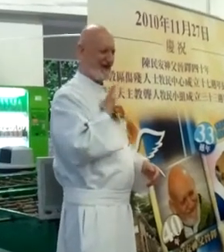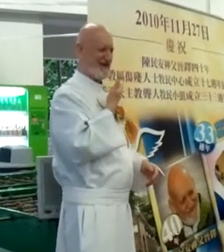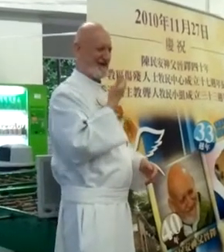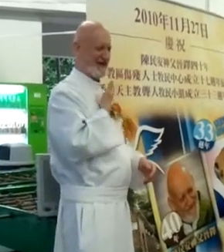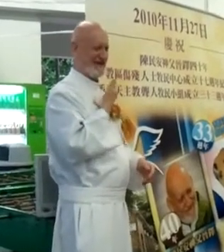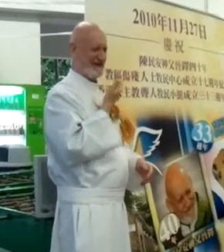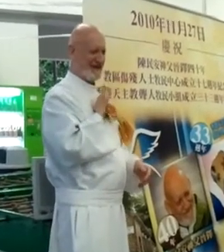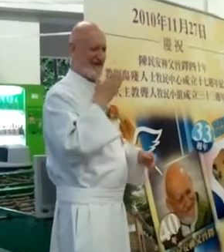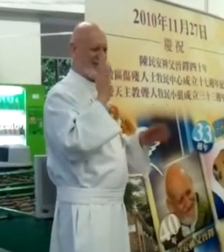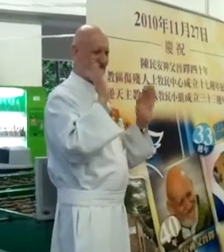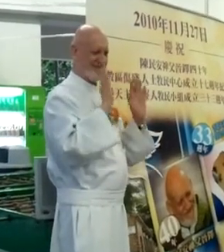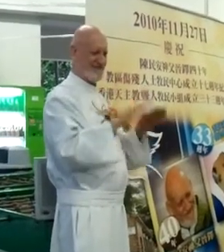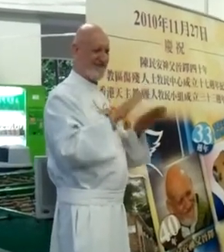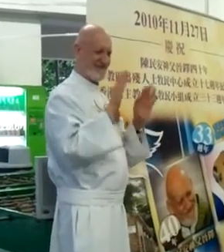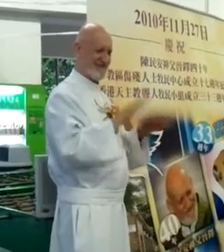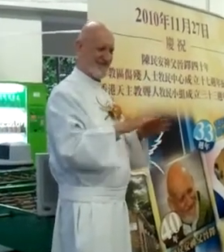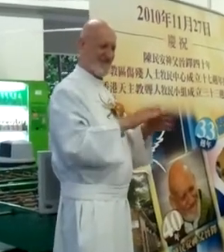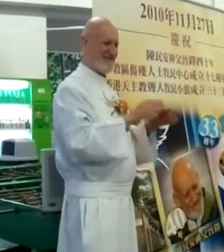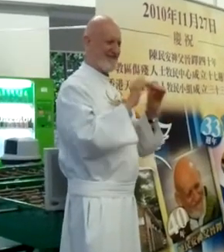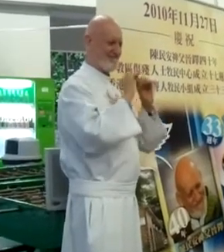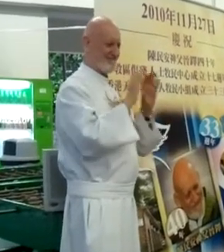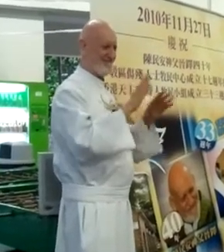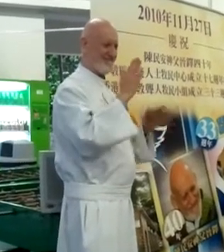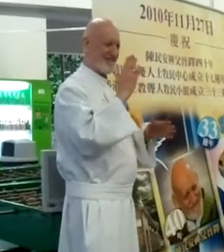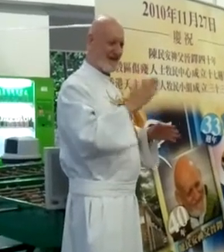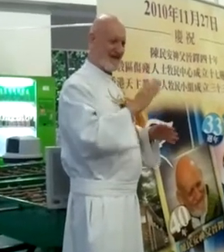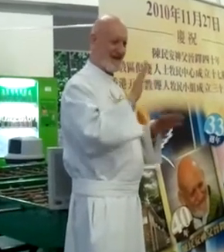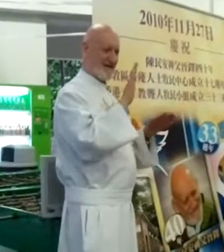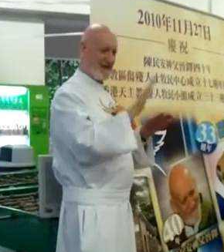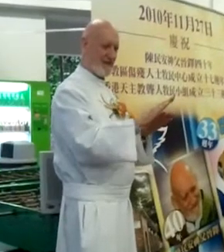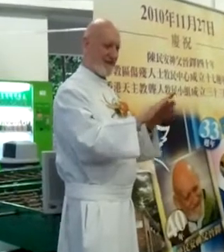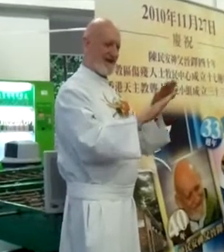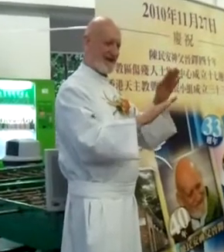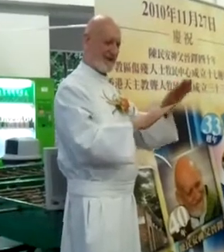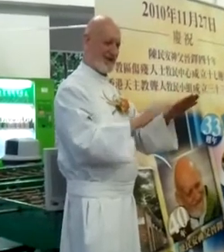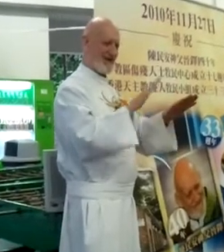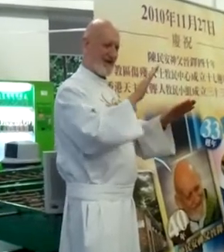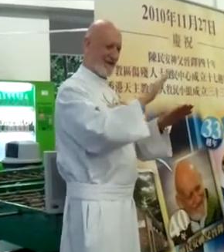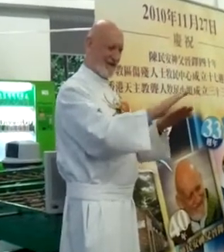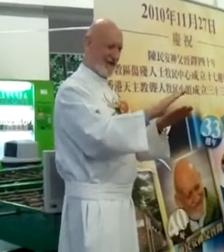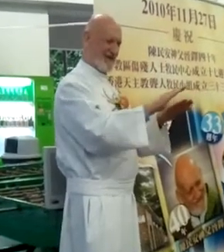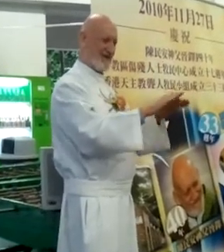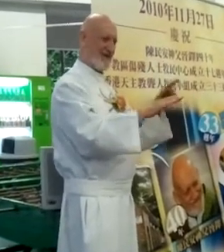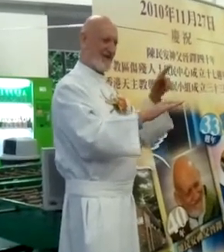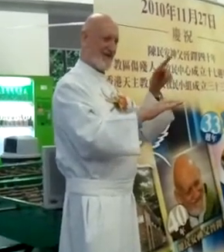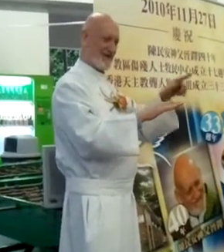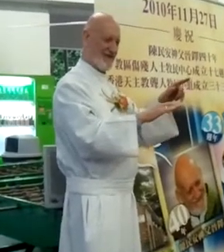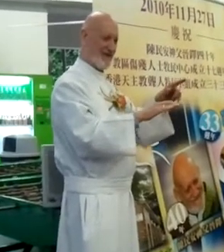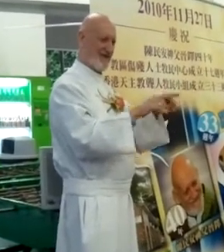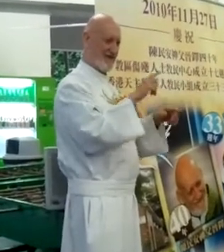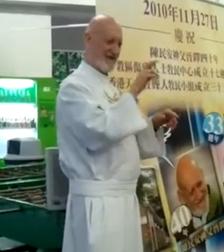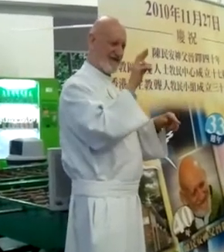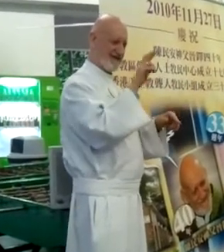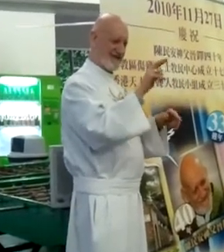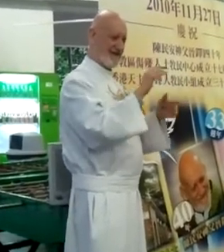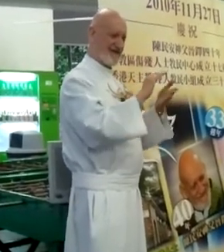以？咁佢話好啊，我盡量試下啦，我會努力，我不斷嘅忍耐咧，我